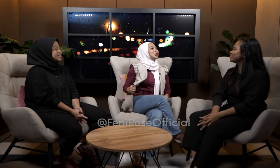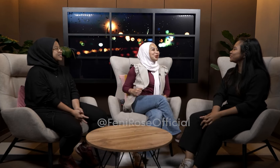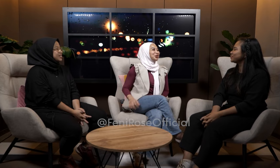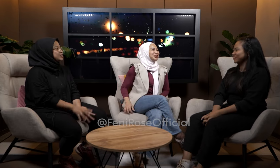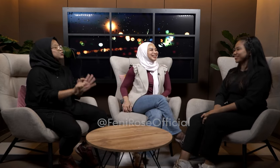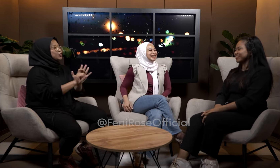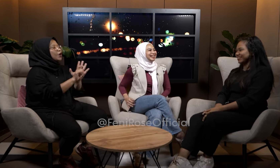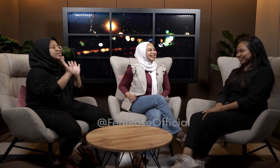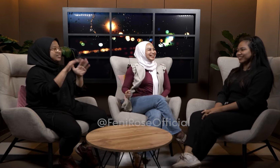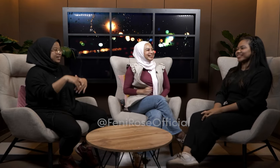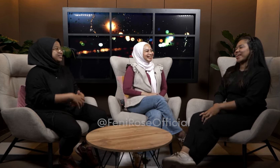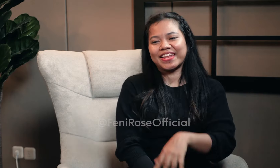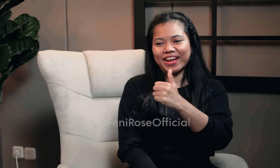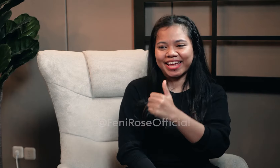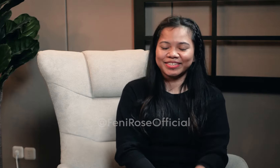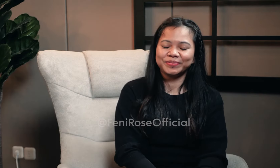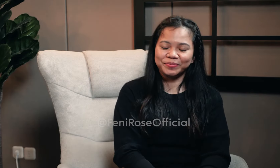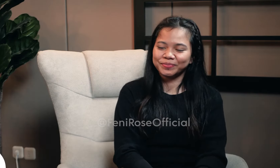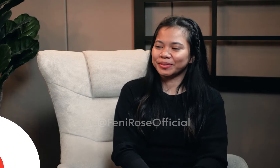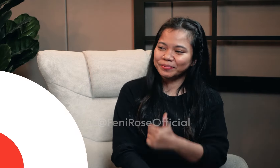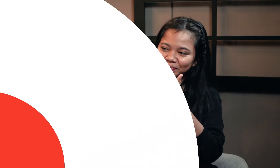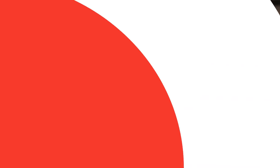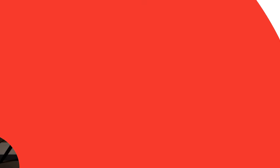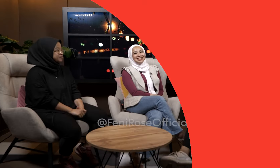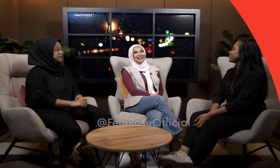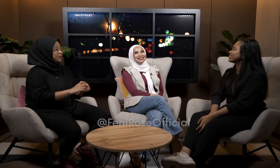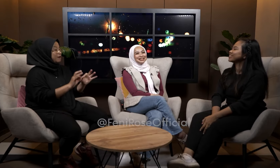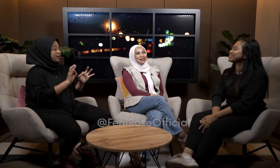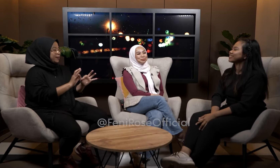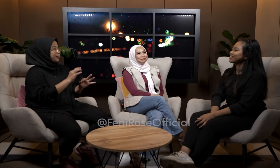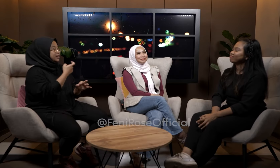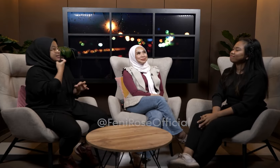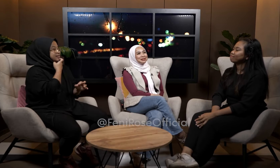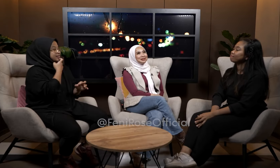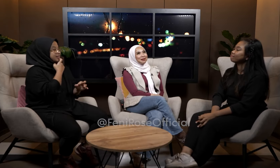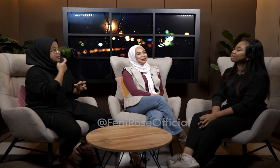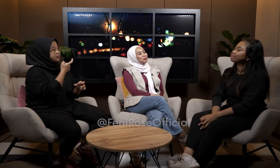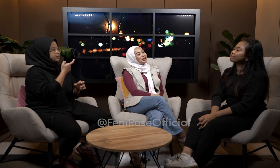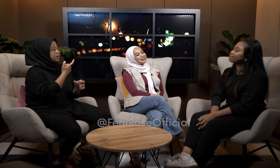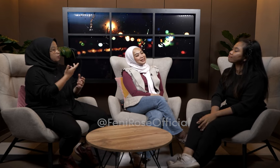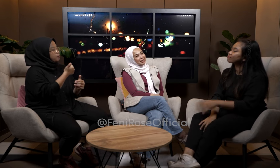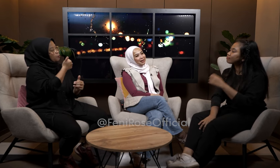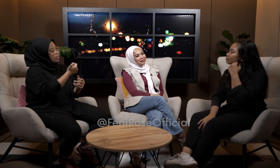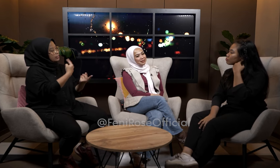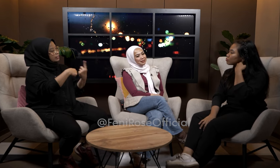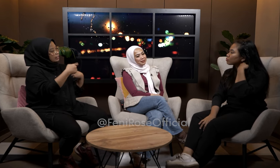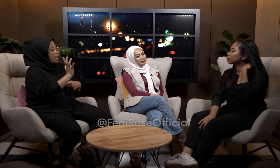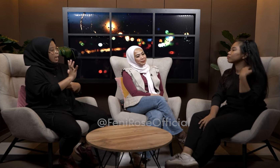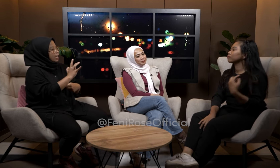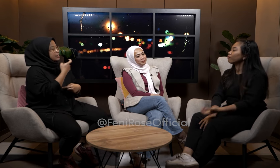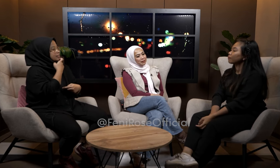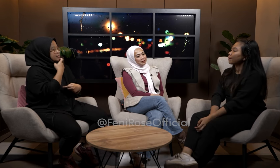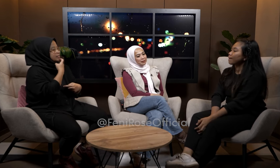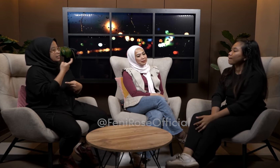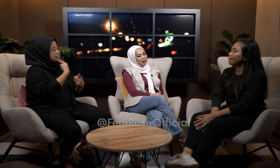Contoh contoh aja oke eh Siti bisa atau boleh cerita enggak sih Eh